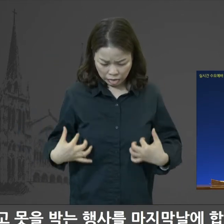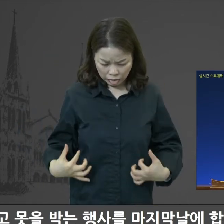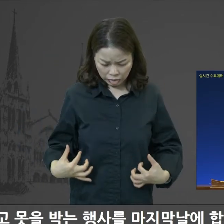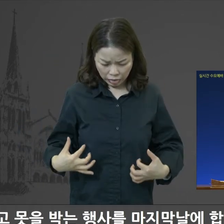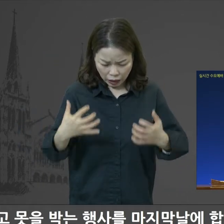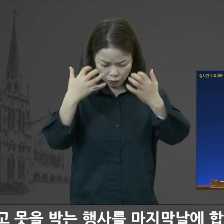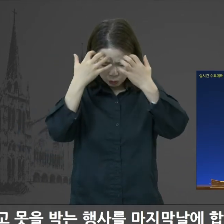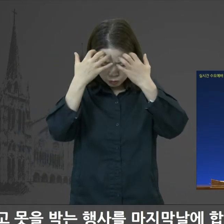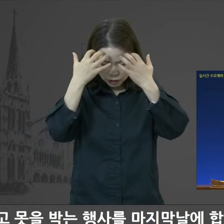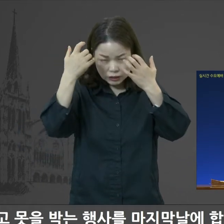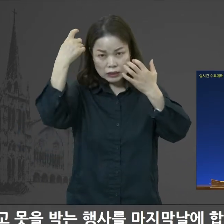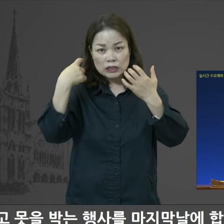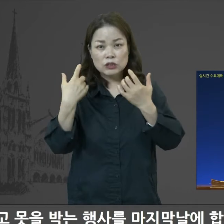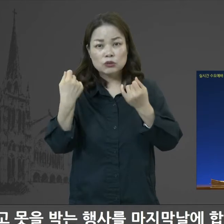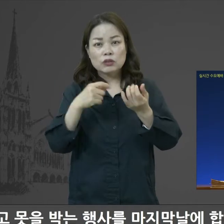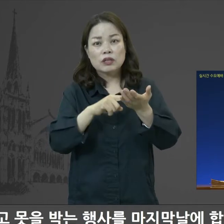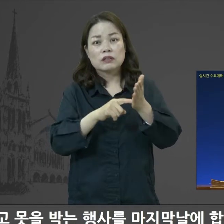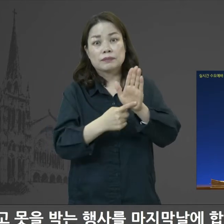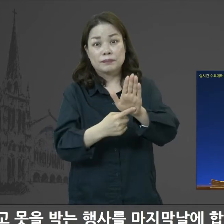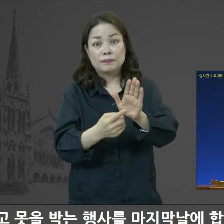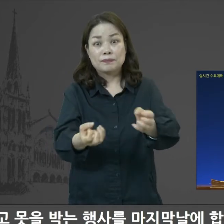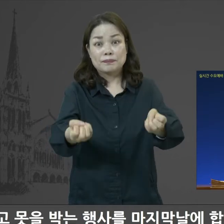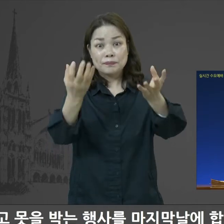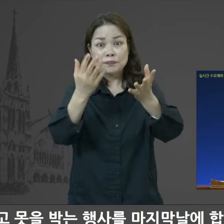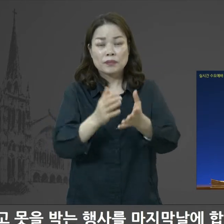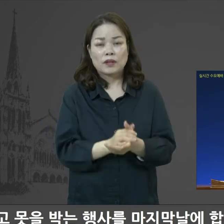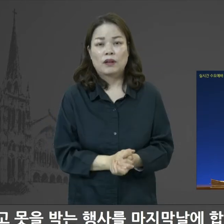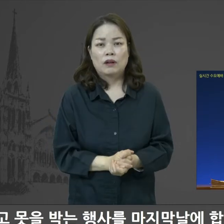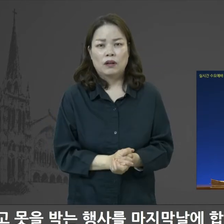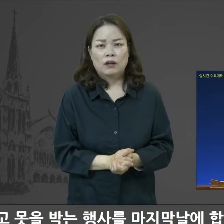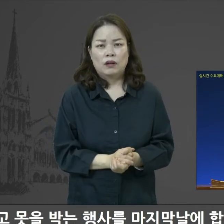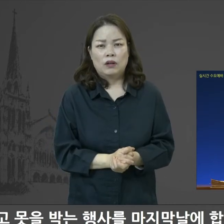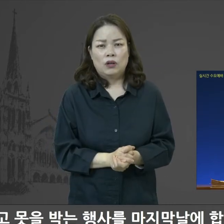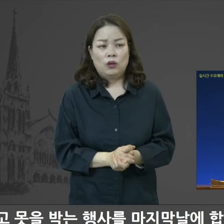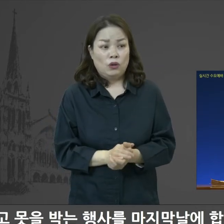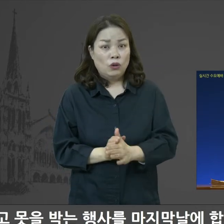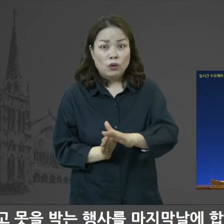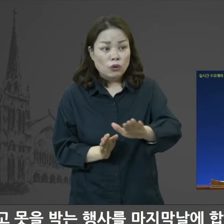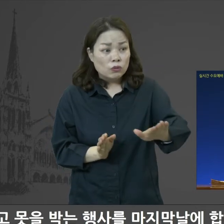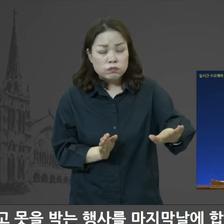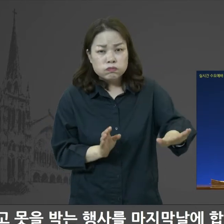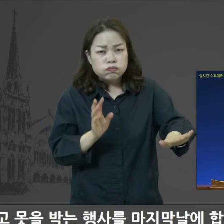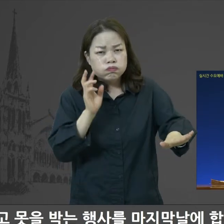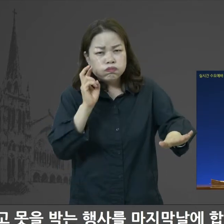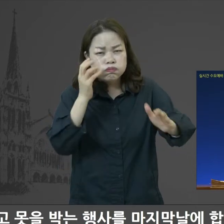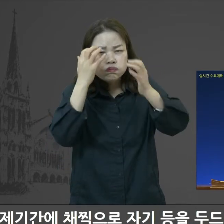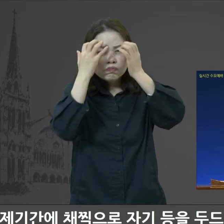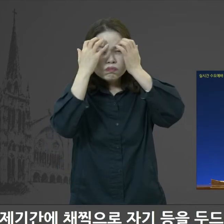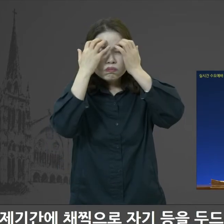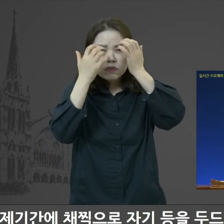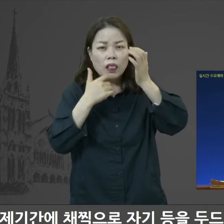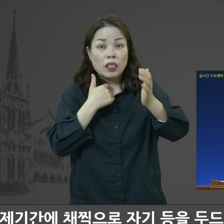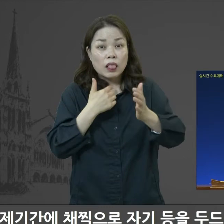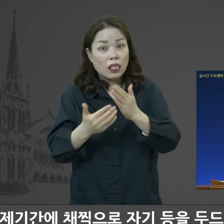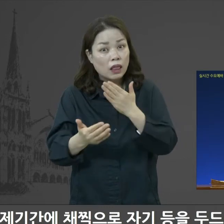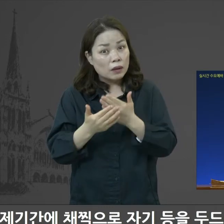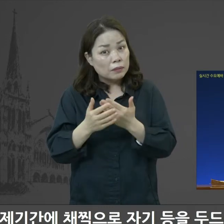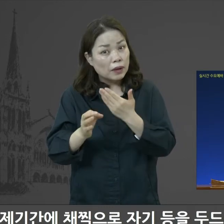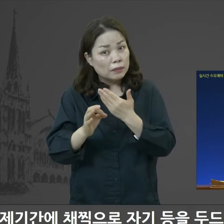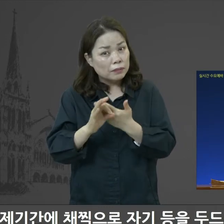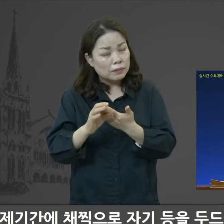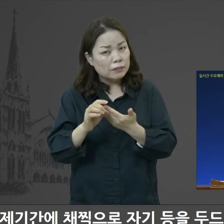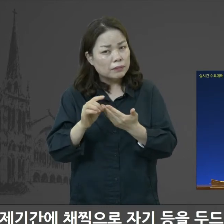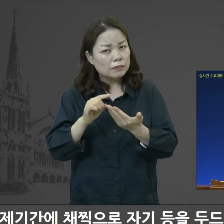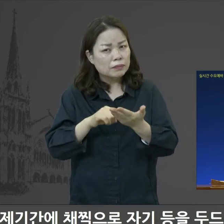재현 행사들을 합니다. 혹 우리도 이렇게 고통을 체험하면,